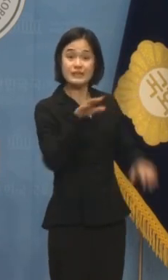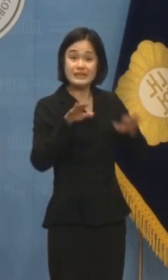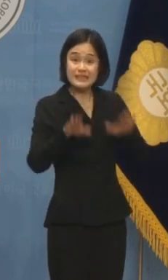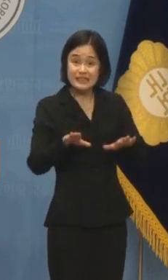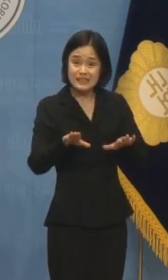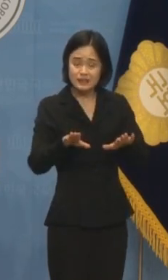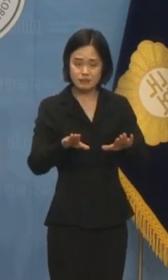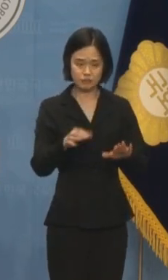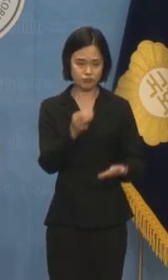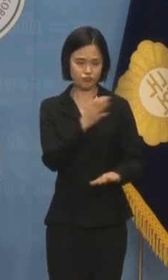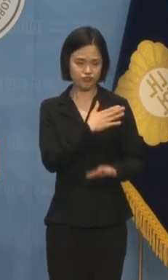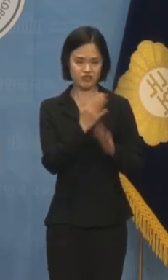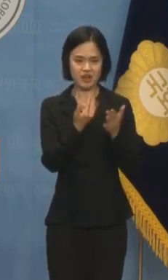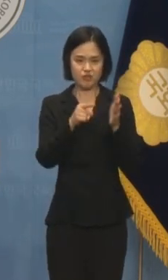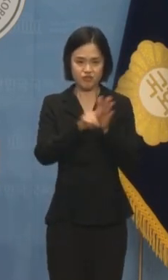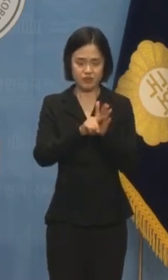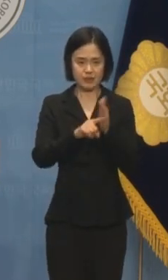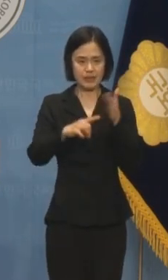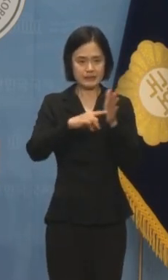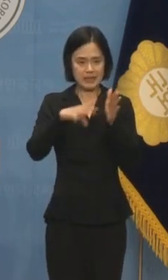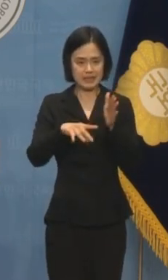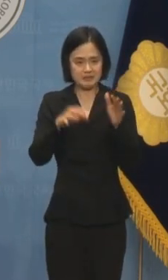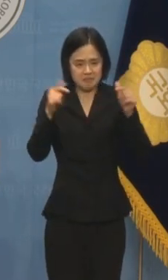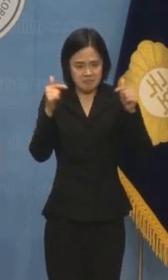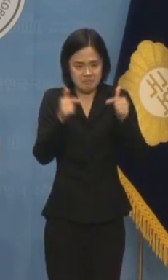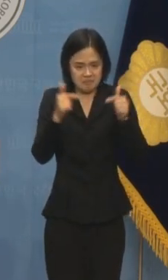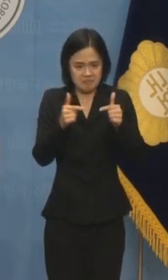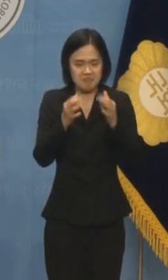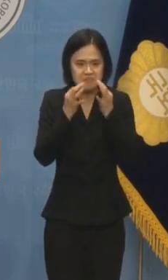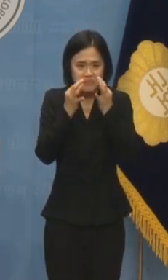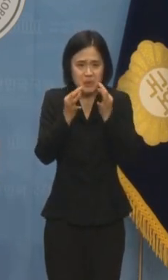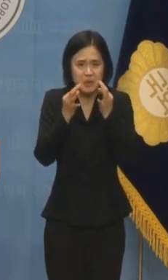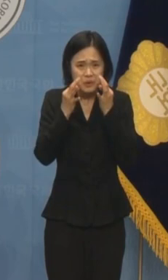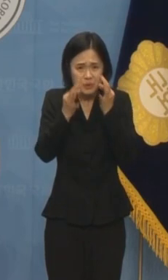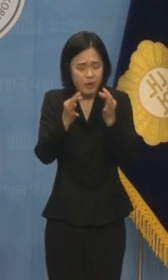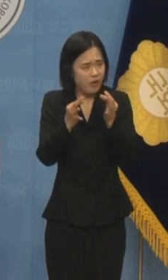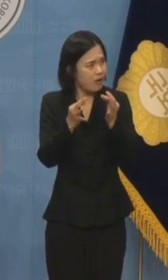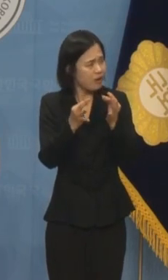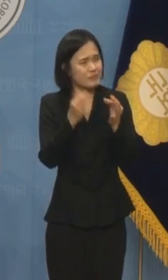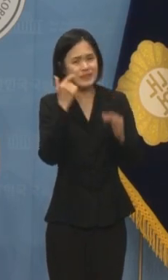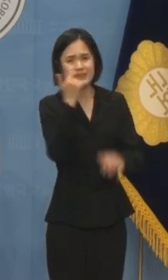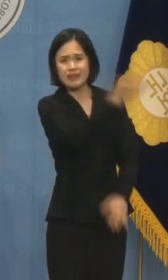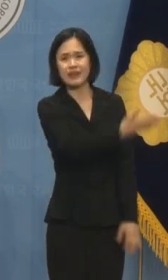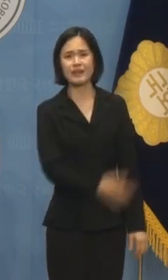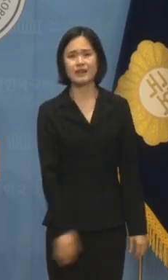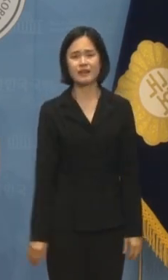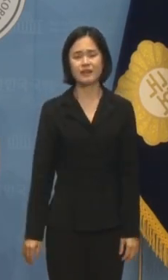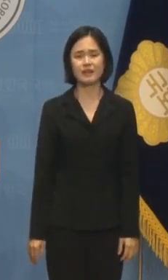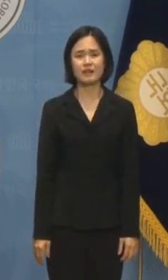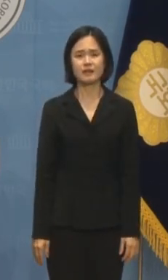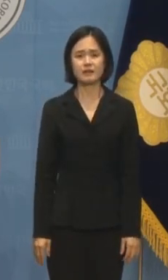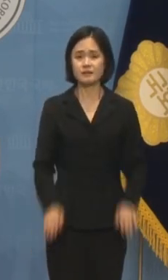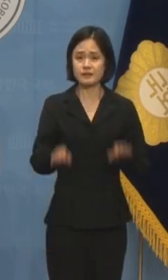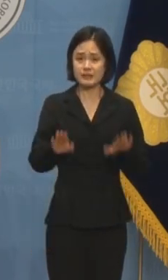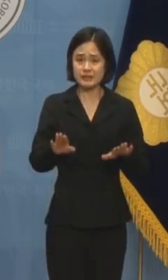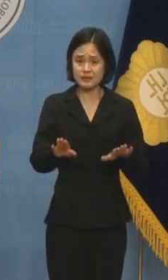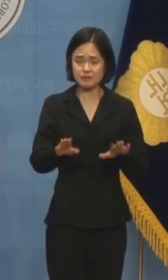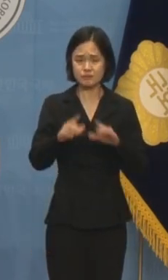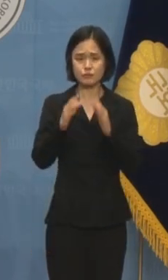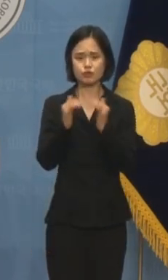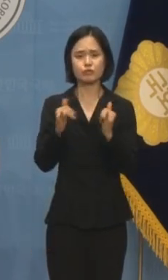만지작거릴 때입니까 하루하루 먹고 살기가 너무나 힘들다고 곳곳에서